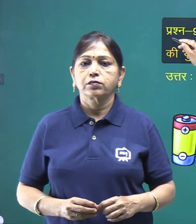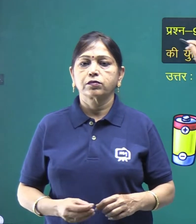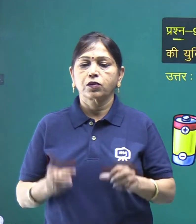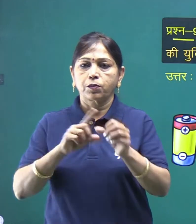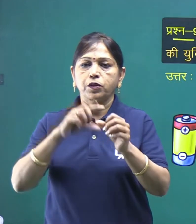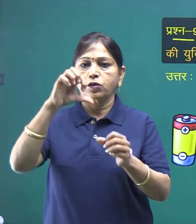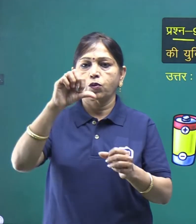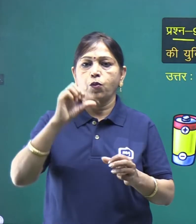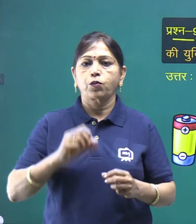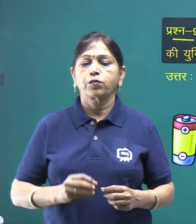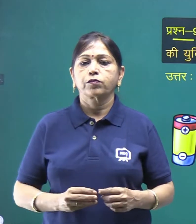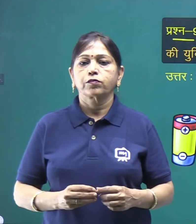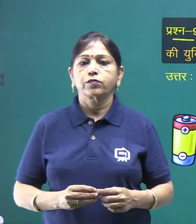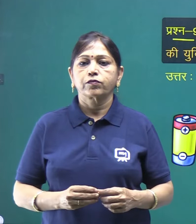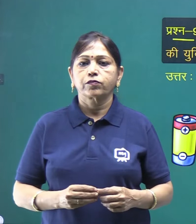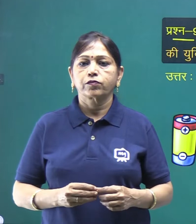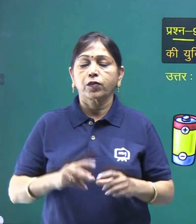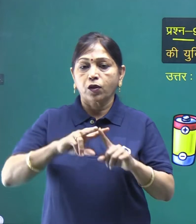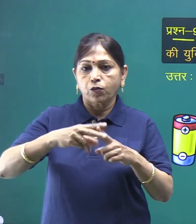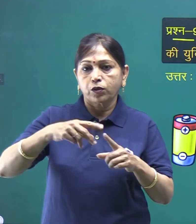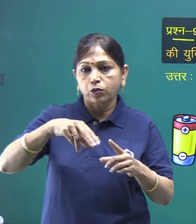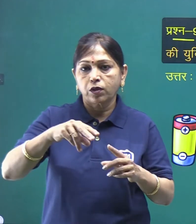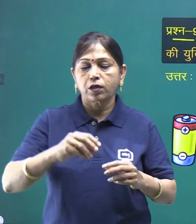प्रश्न 9, विद्युत धारा